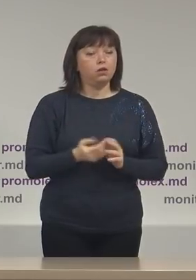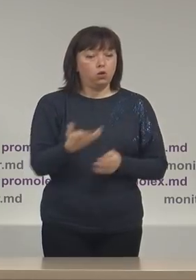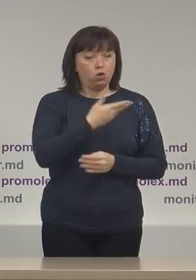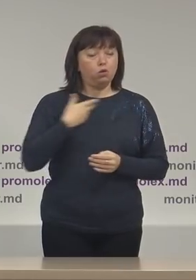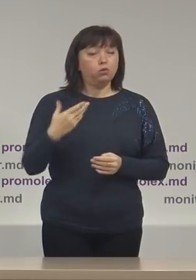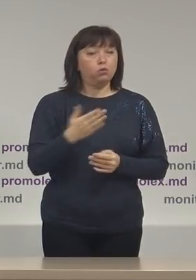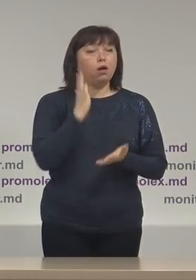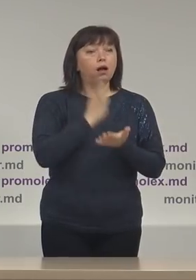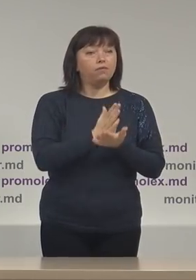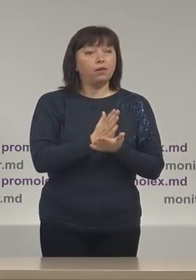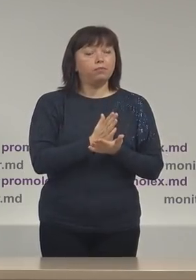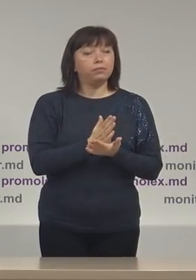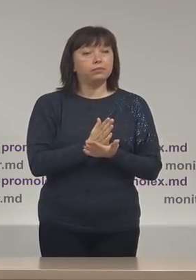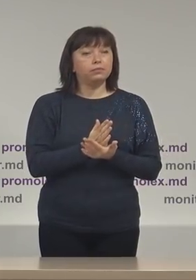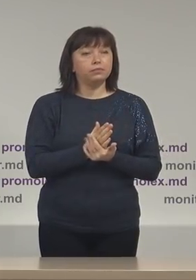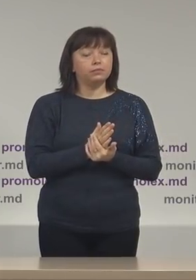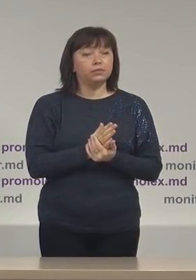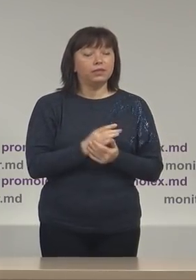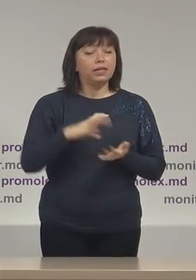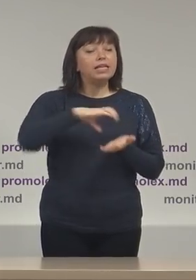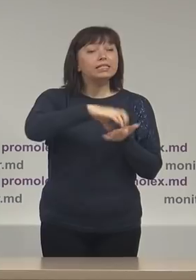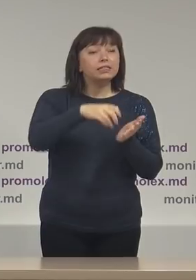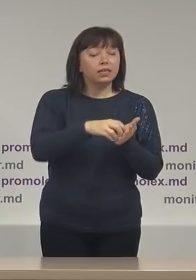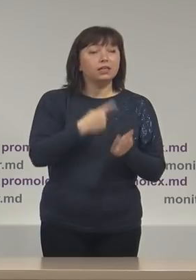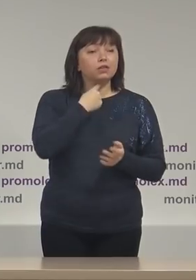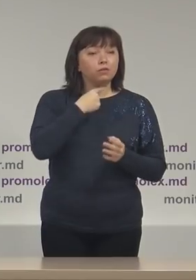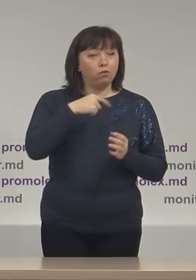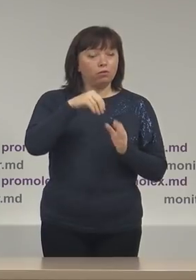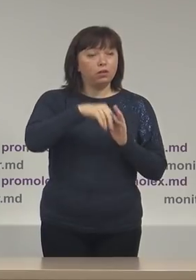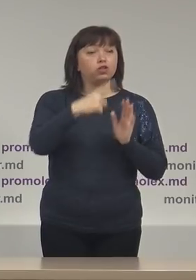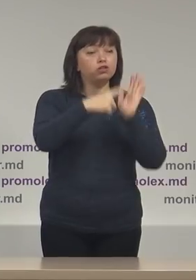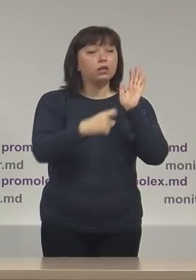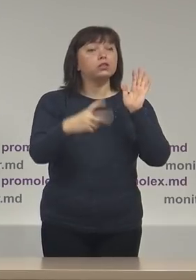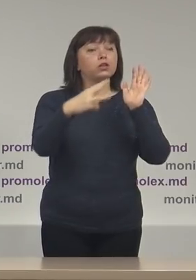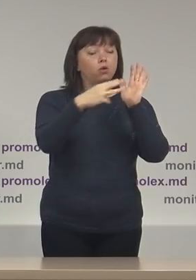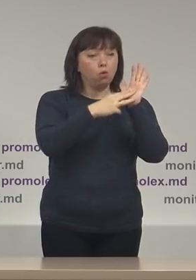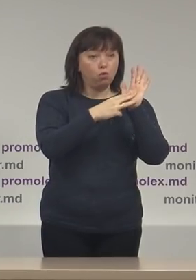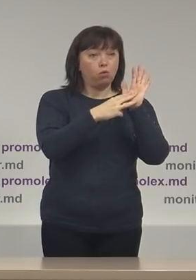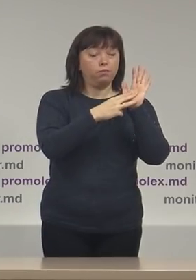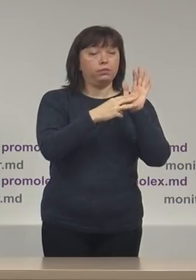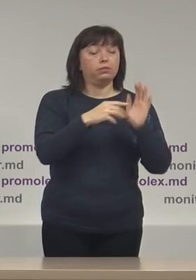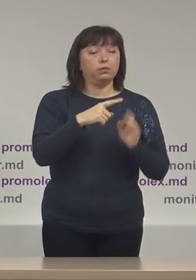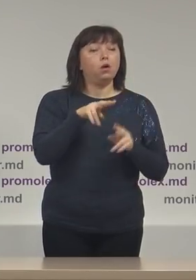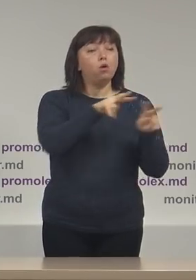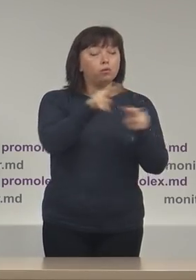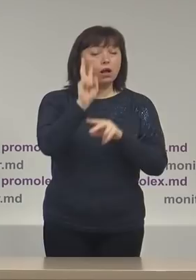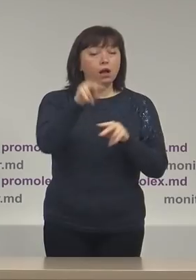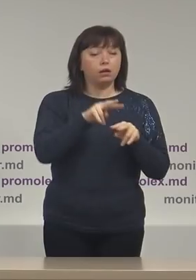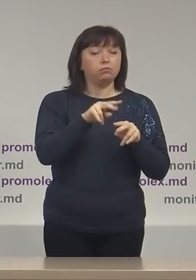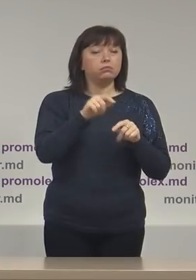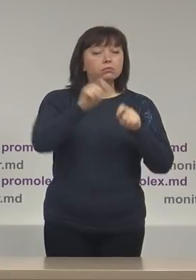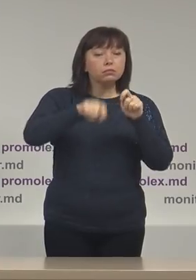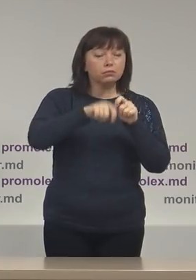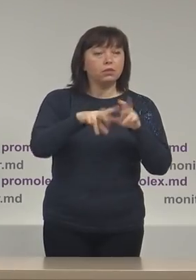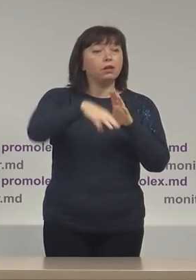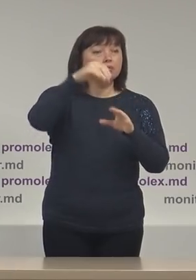Noi avem în secțiile de votare 608 observatori statici care monitorizează procesul